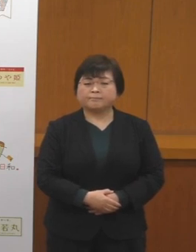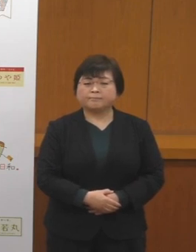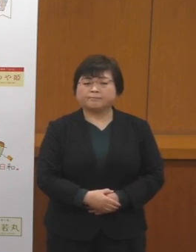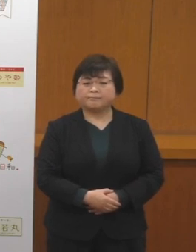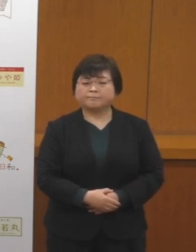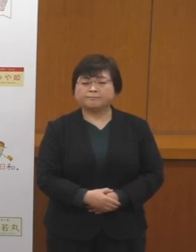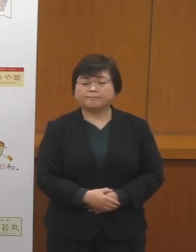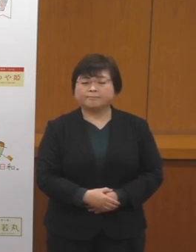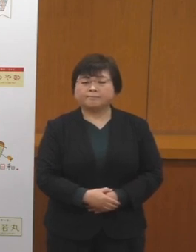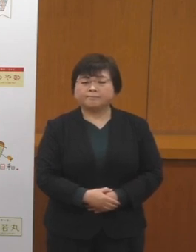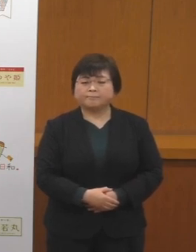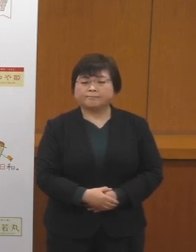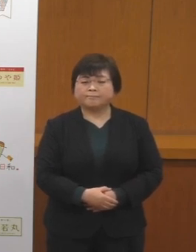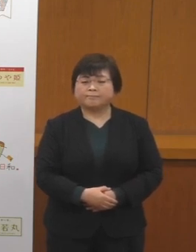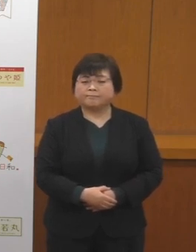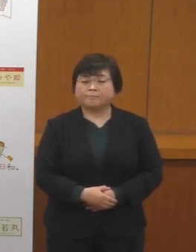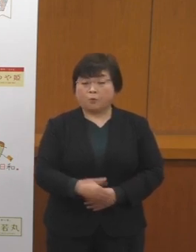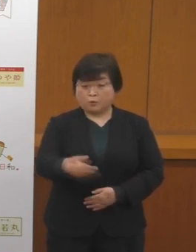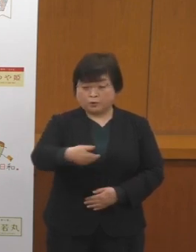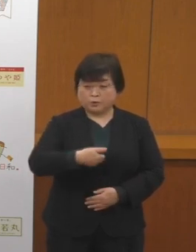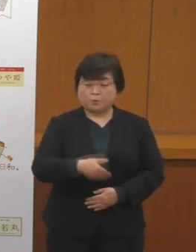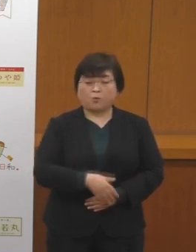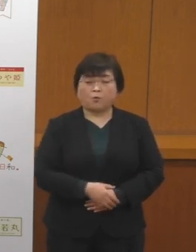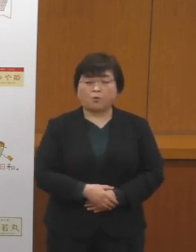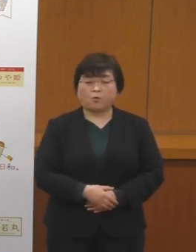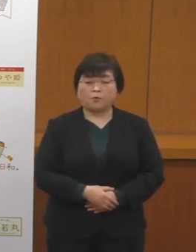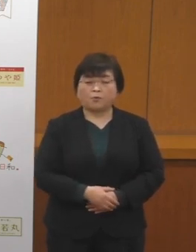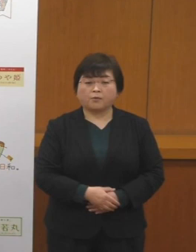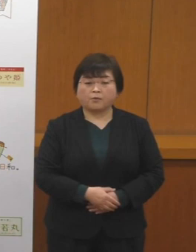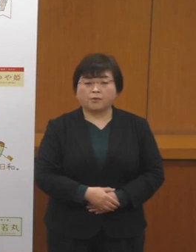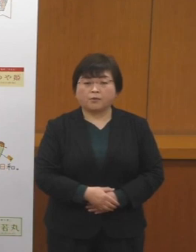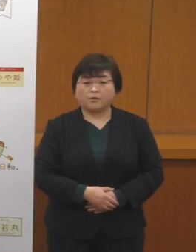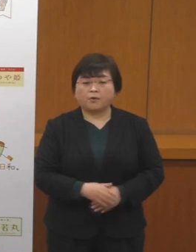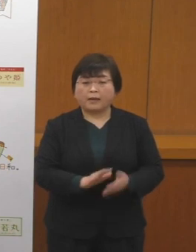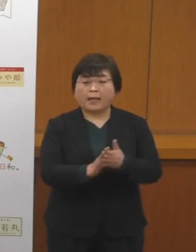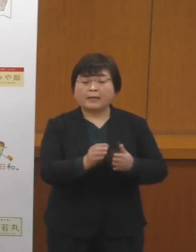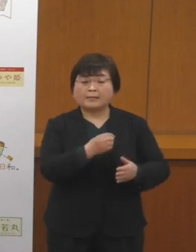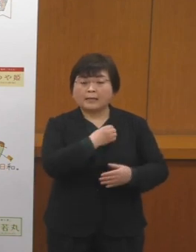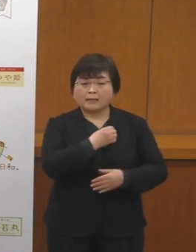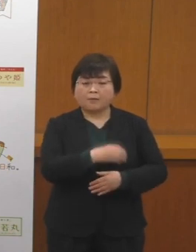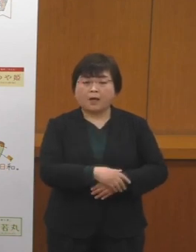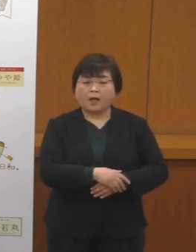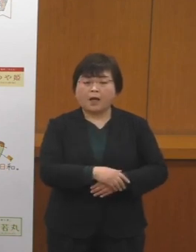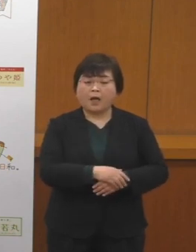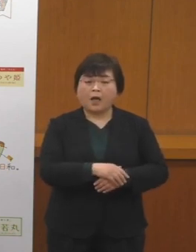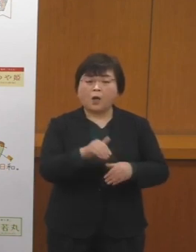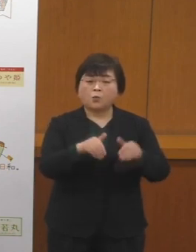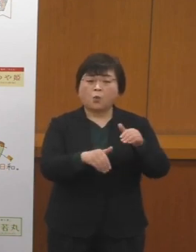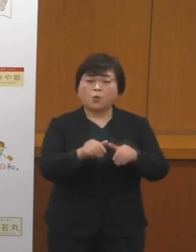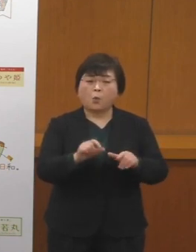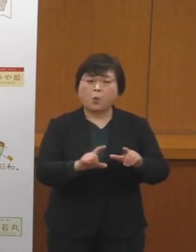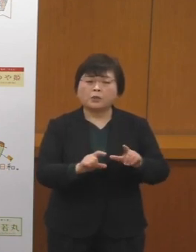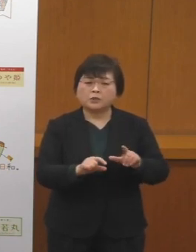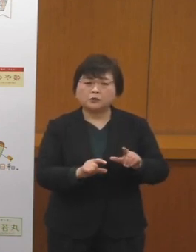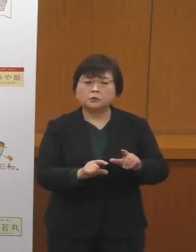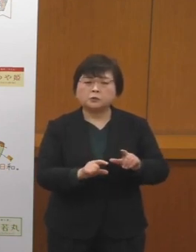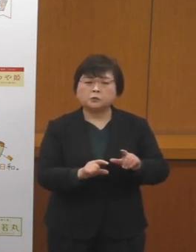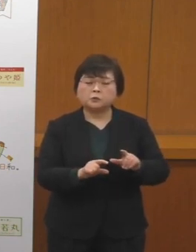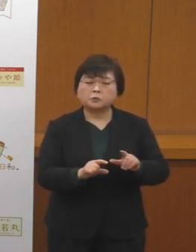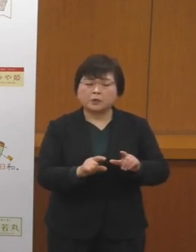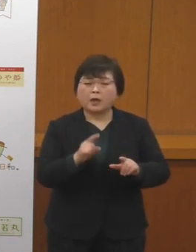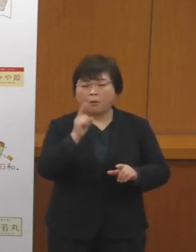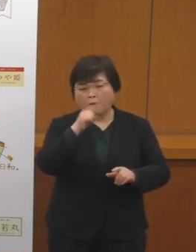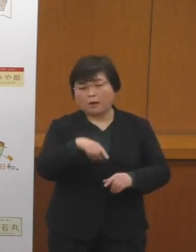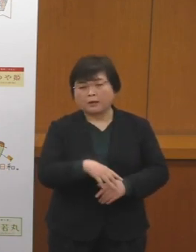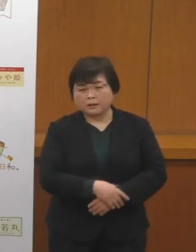ありがとうございますあとすいませんもう1点今回の県議選では投票率が前回から下がり